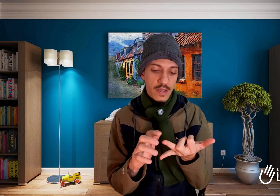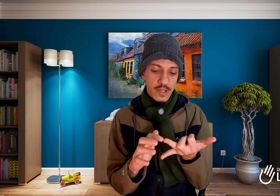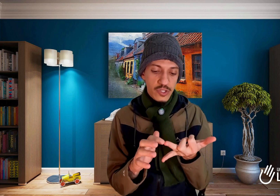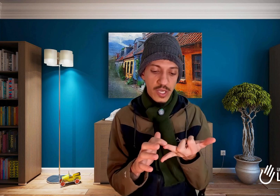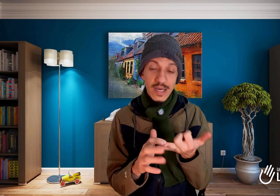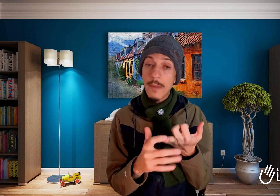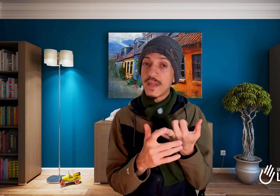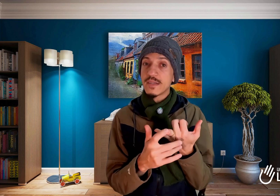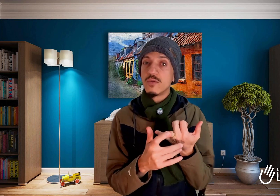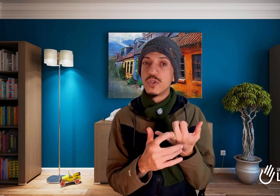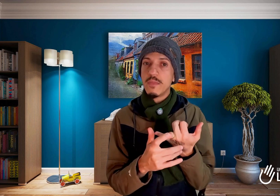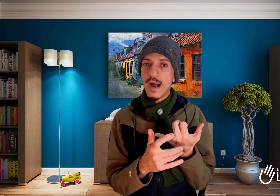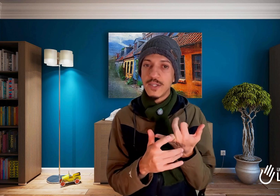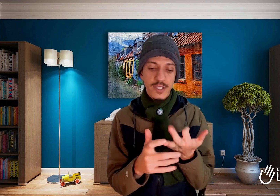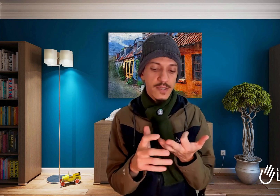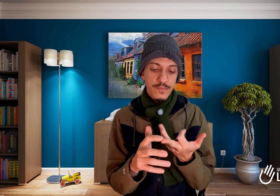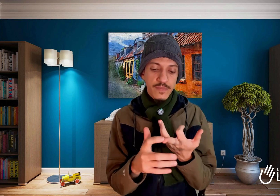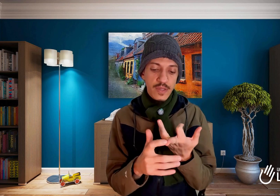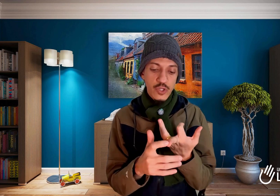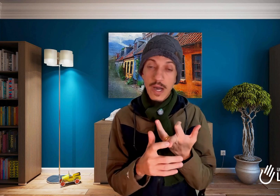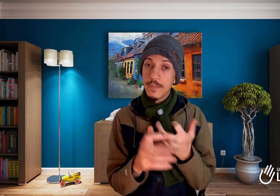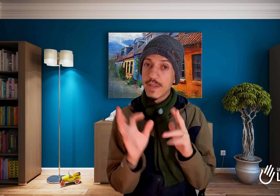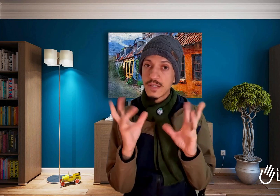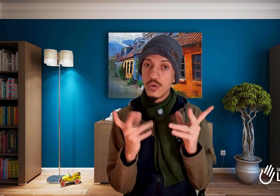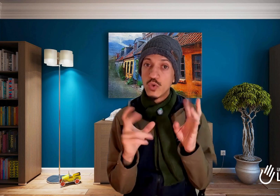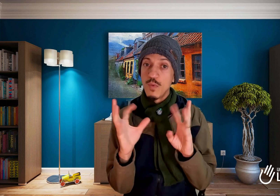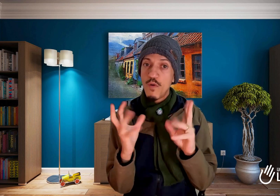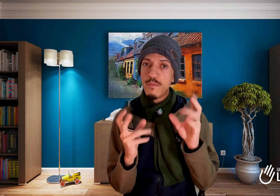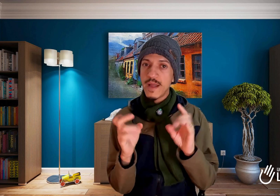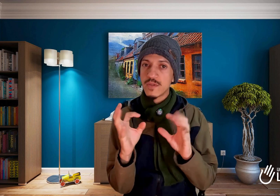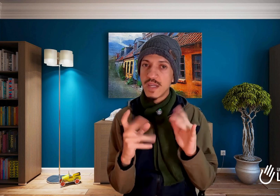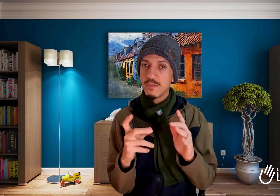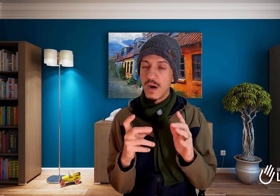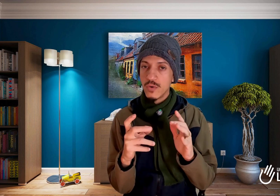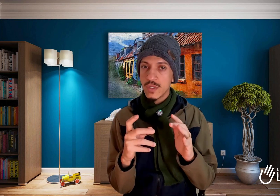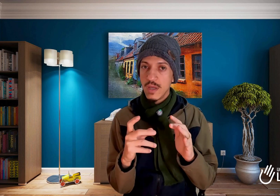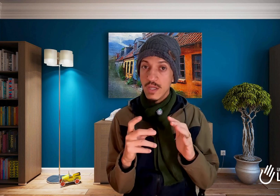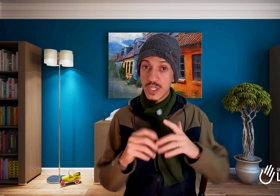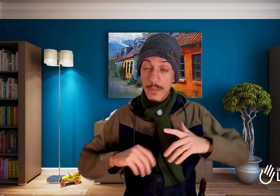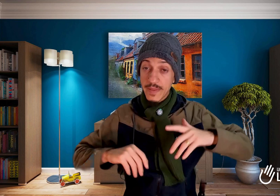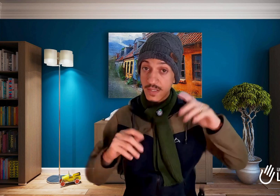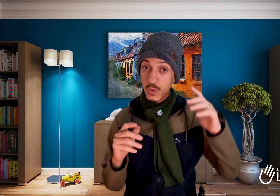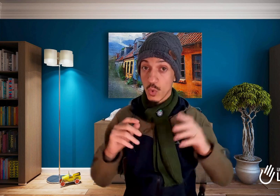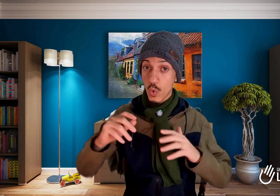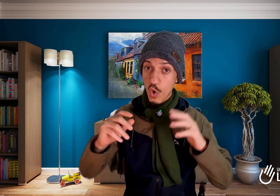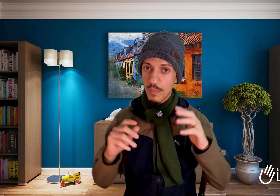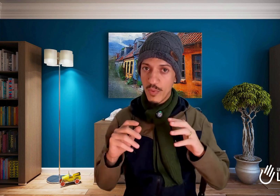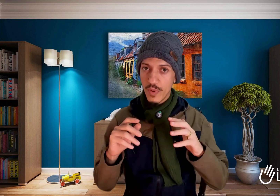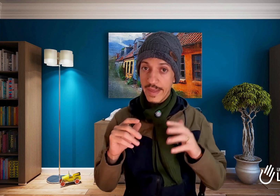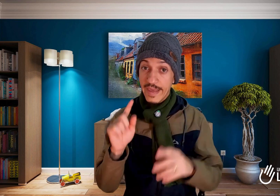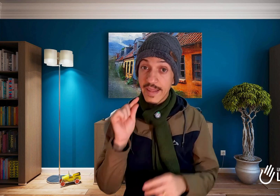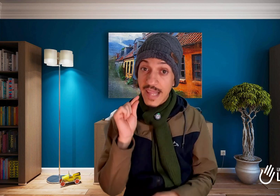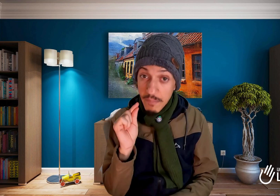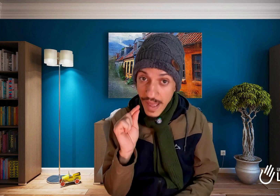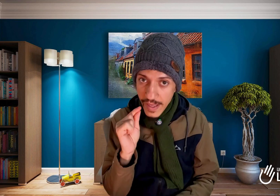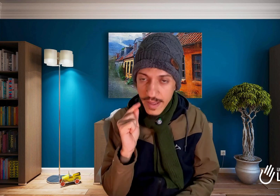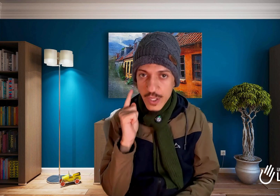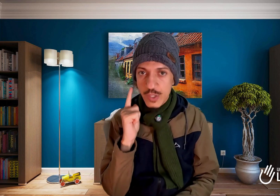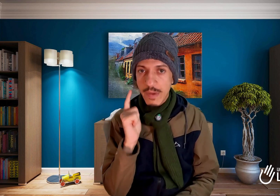de captação de imagens, de captação dos movimentos das mãos, de captação do corpo e também de